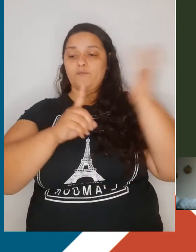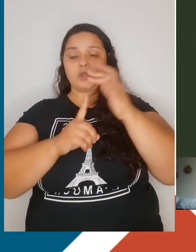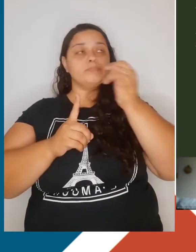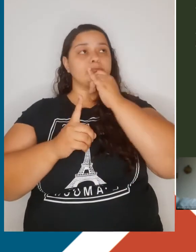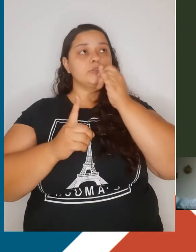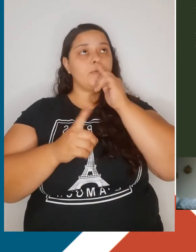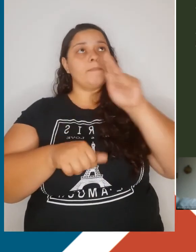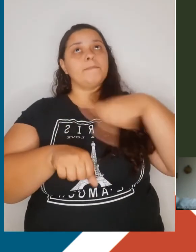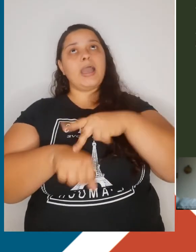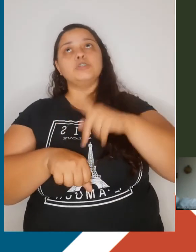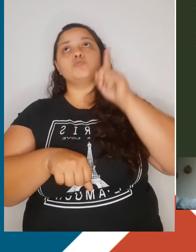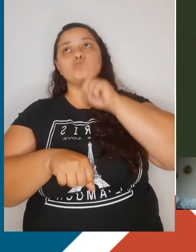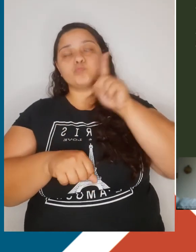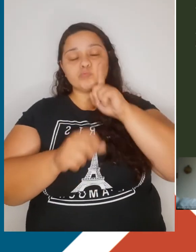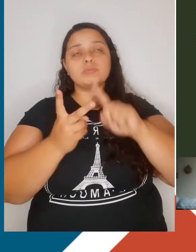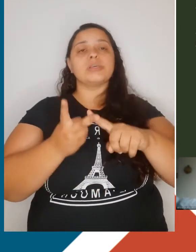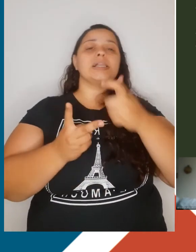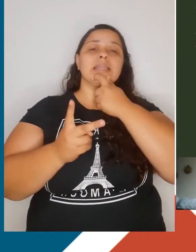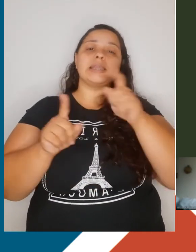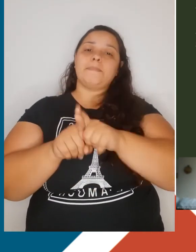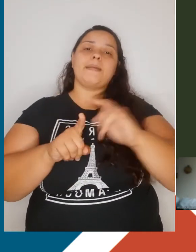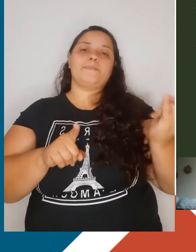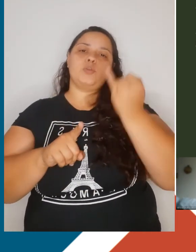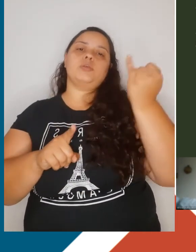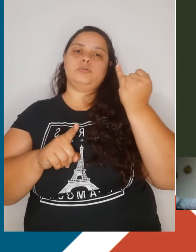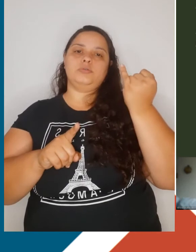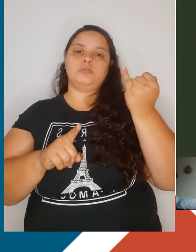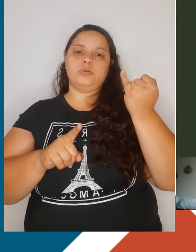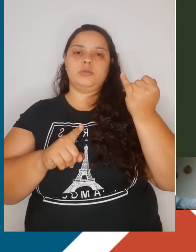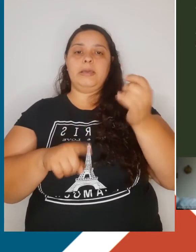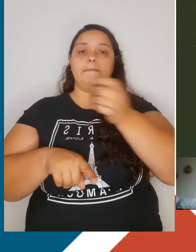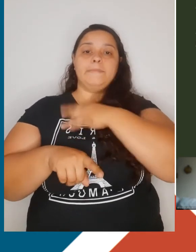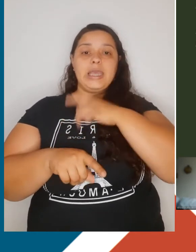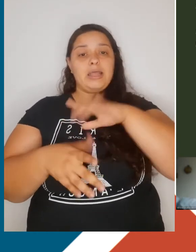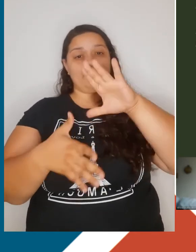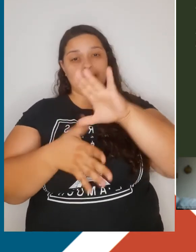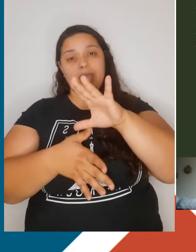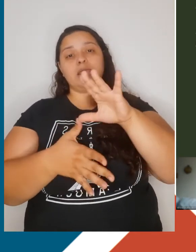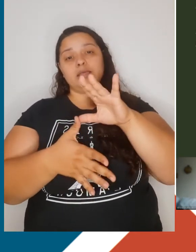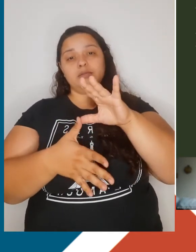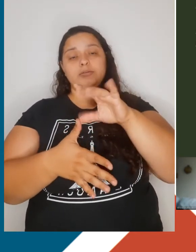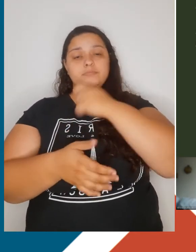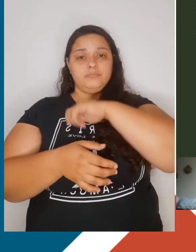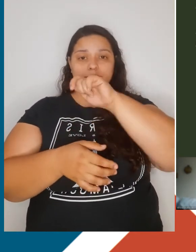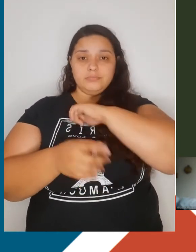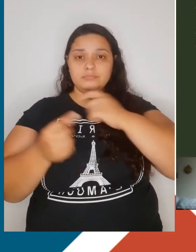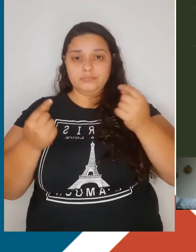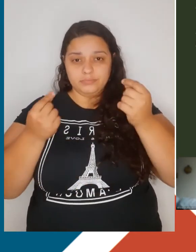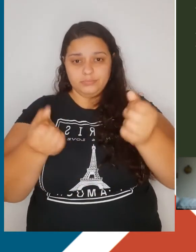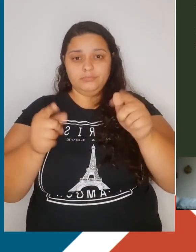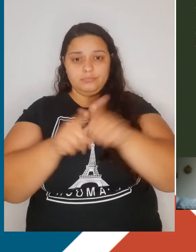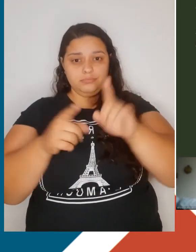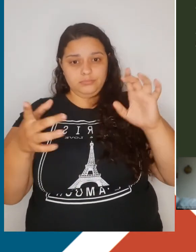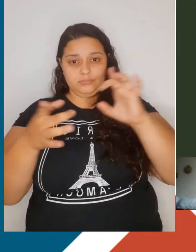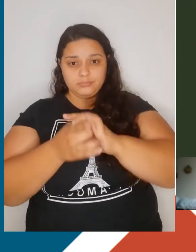As influências de países como os Estados Unidos e a Inglaterra também foram importantes. Temerosos de que a América Espanhola se tornasse